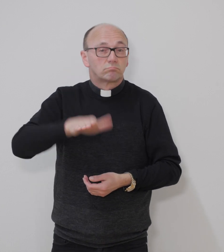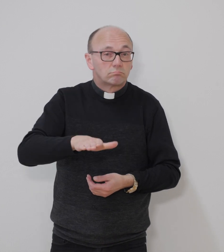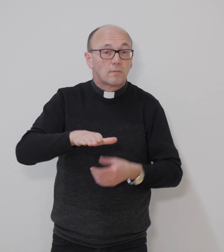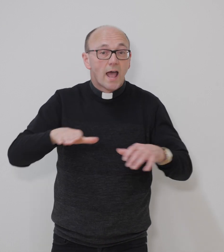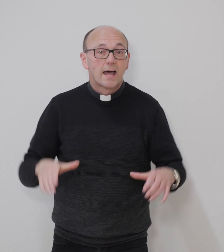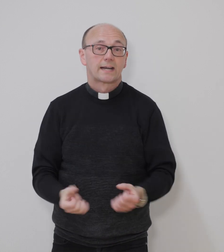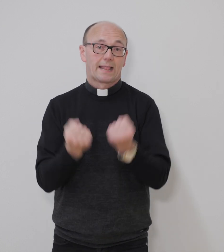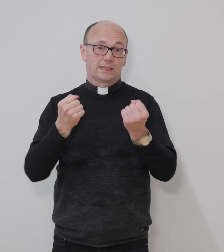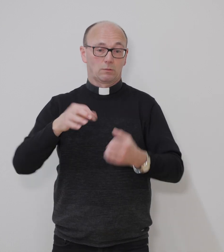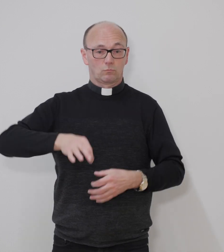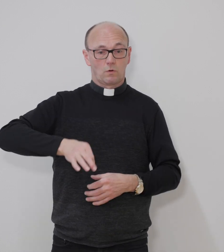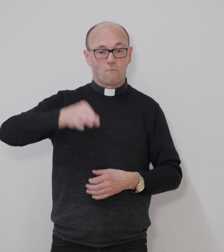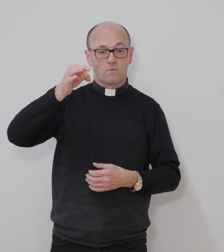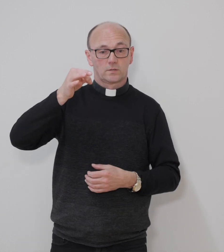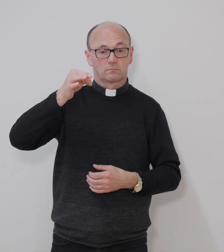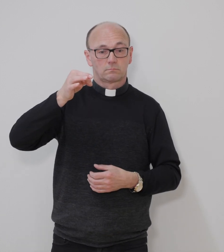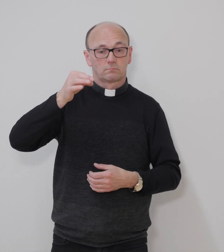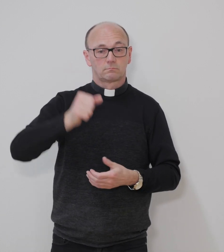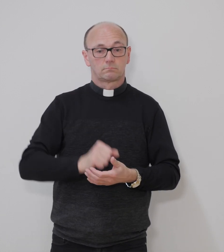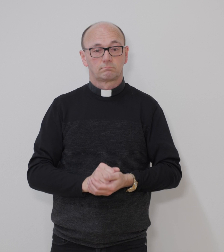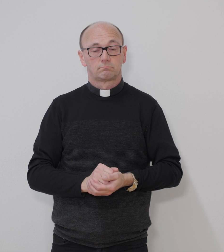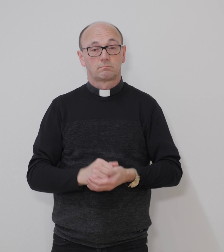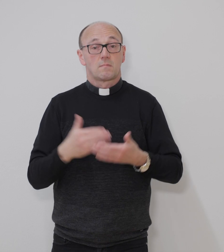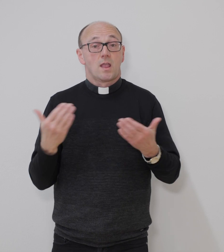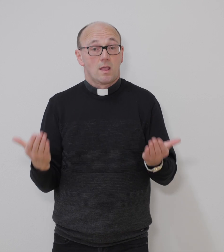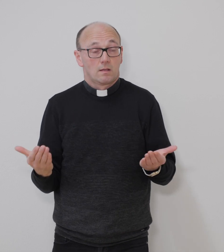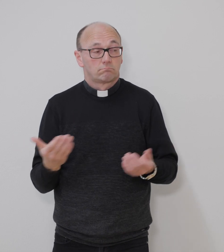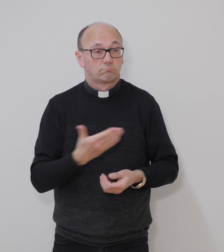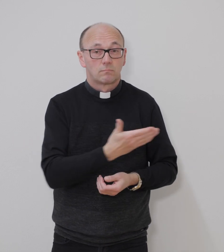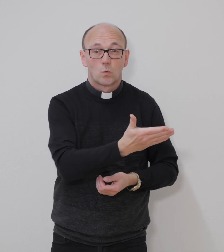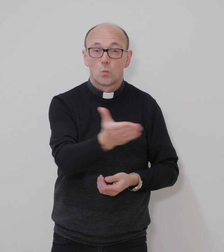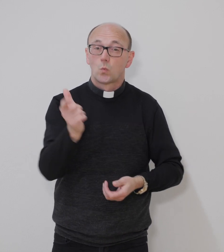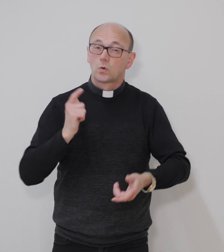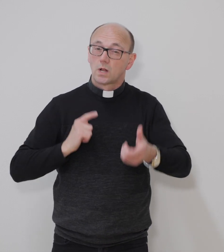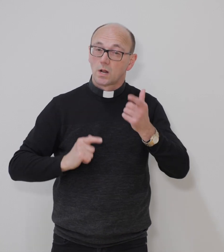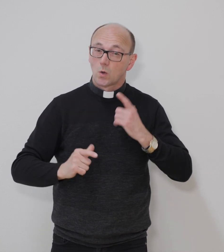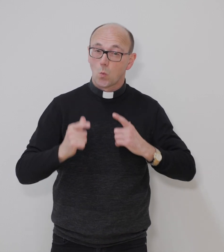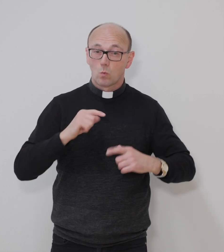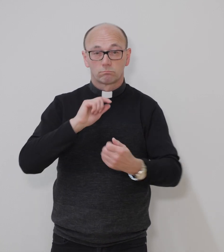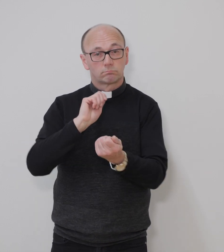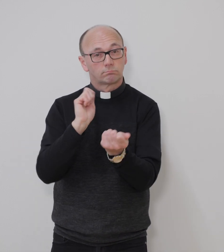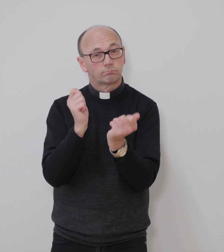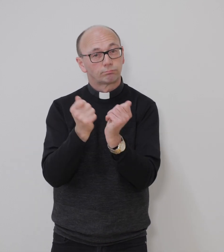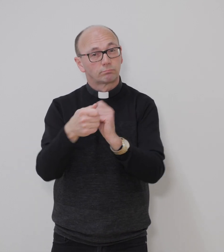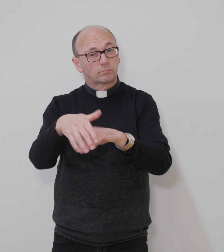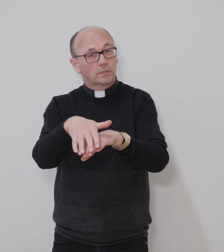Gerichte, so lass es uns zum Heile